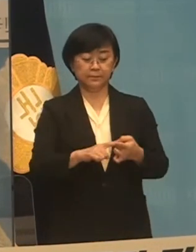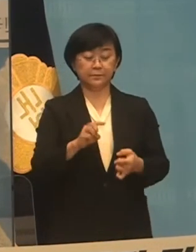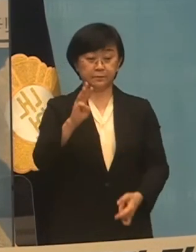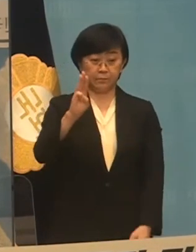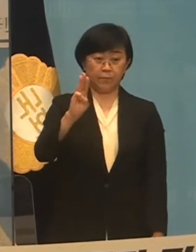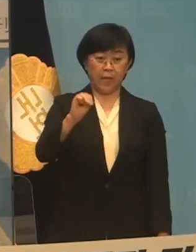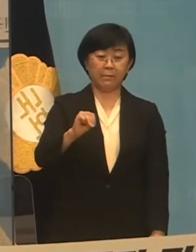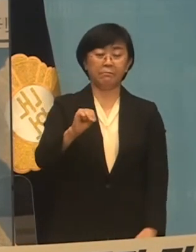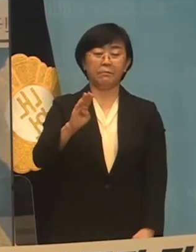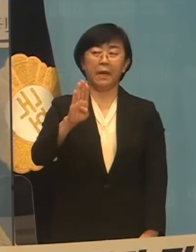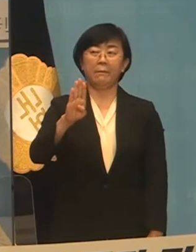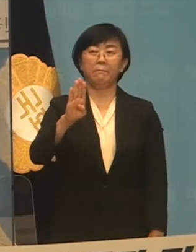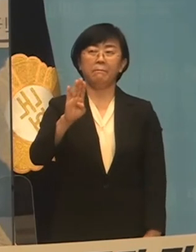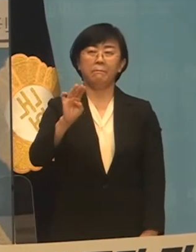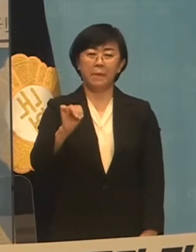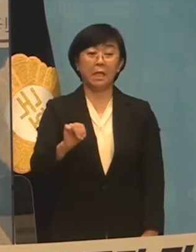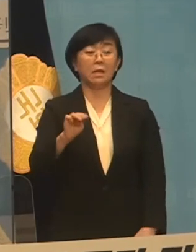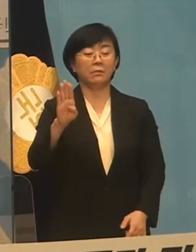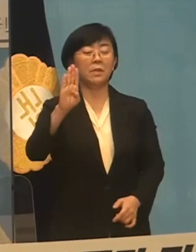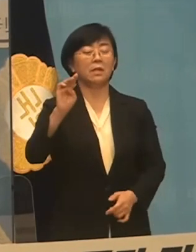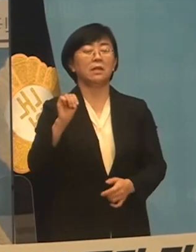MBK 파트너스를 규탄하고 있습니다.